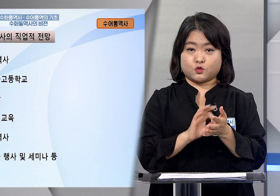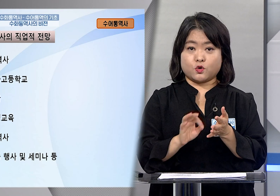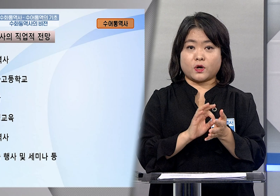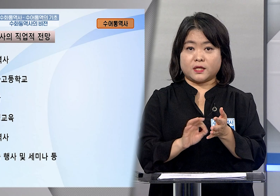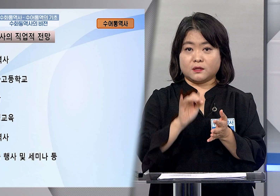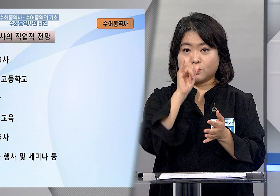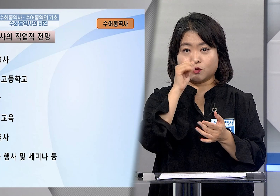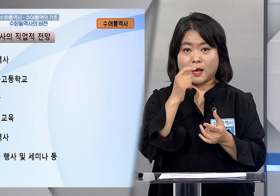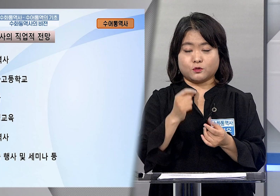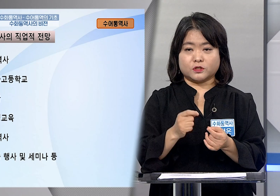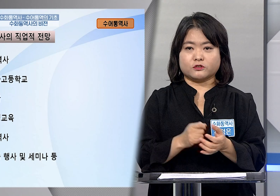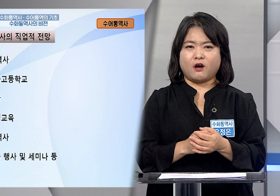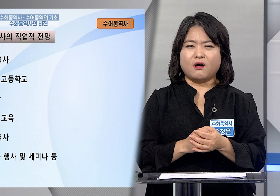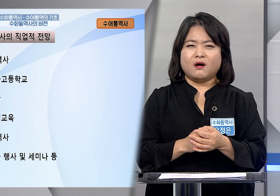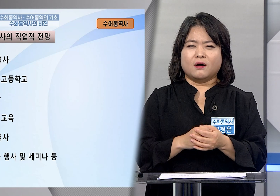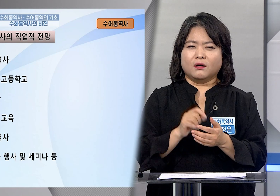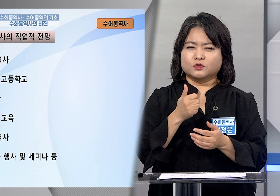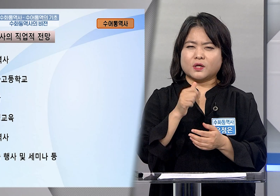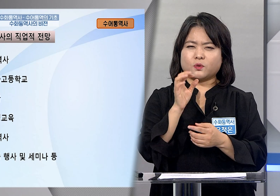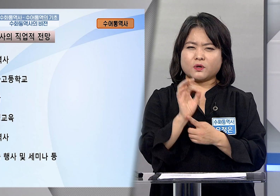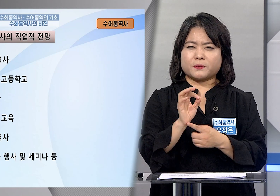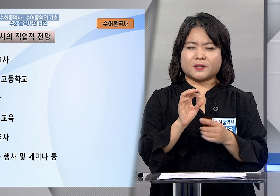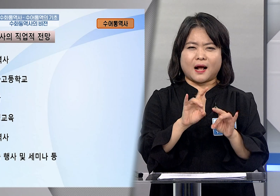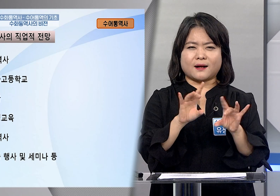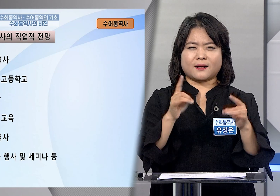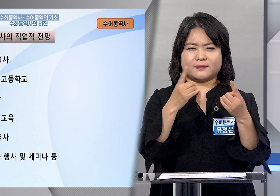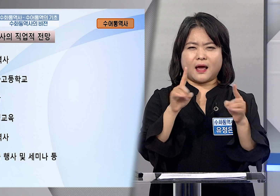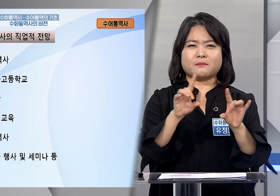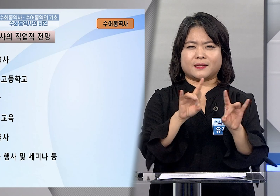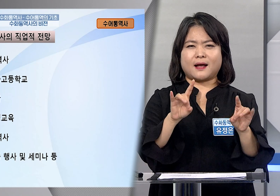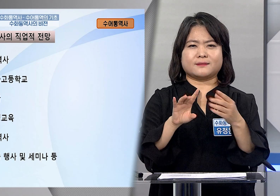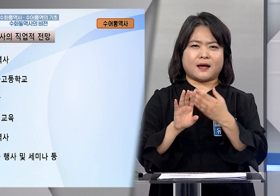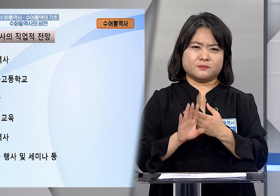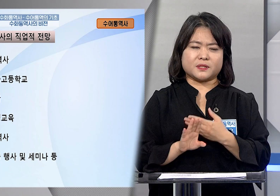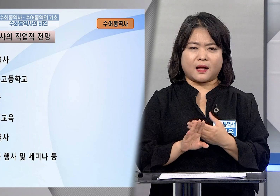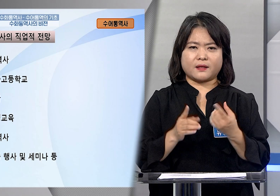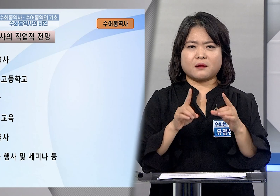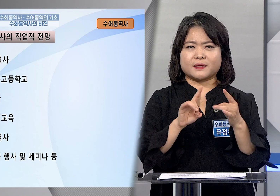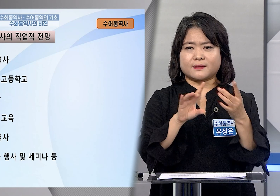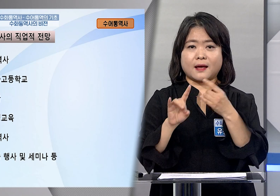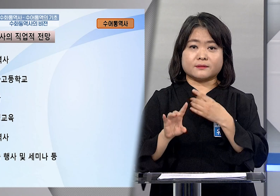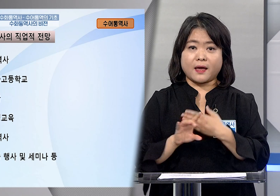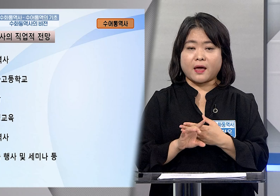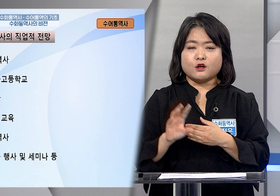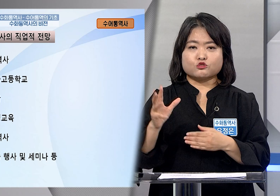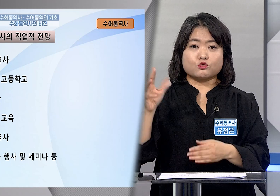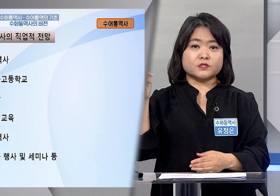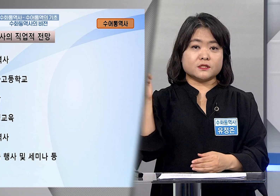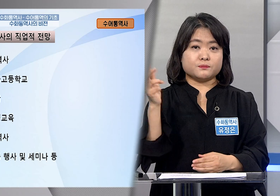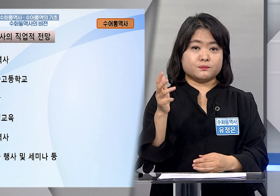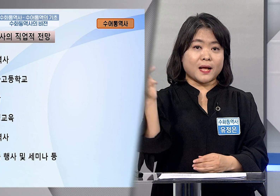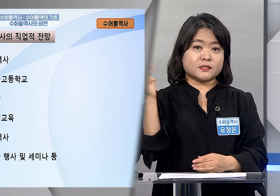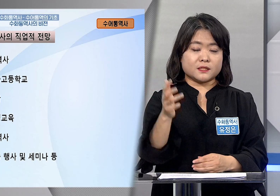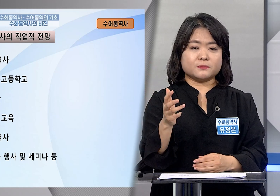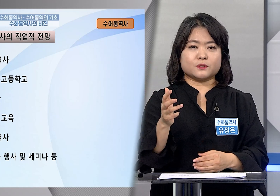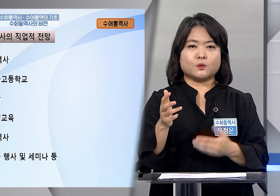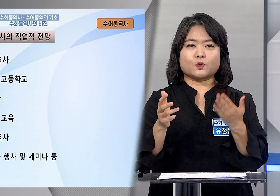수요가 있는 것으로 알고 있고요. 수화통역비는 각각 대학마다 다릅니다. 대학마다 다른데 국고 80 그리고